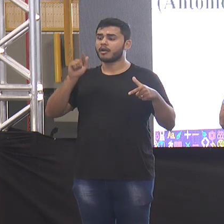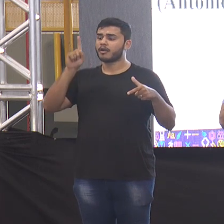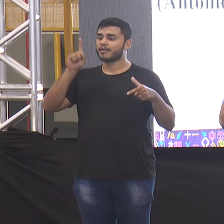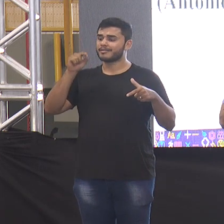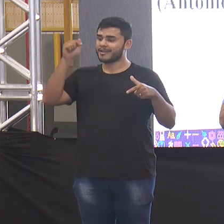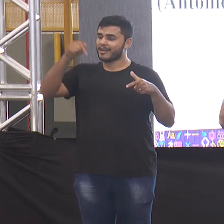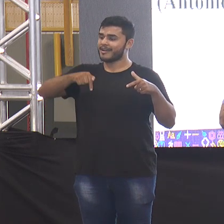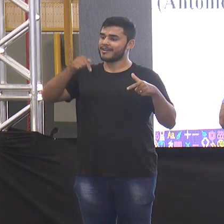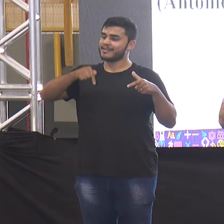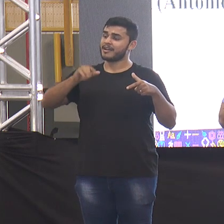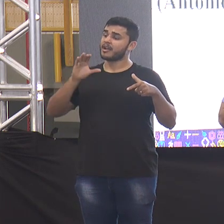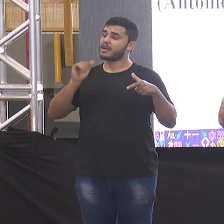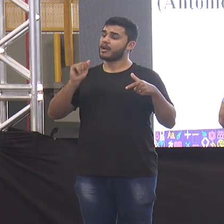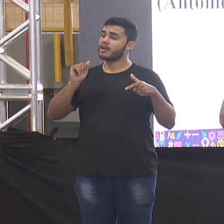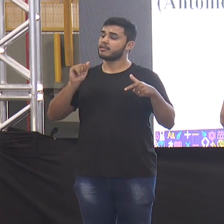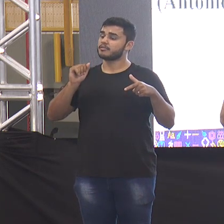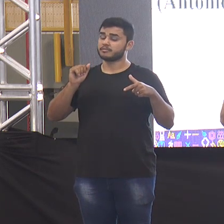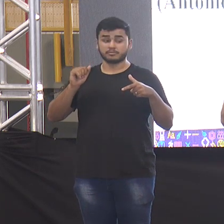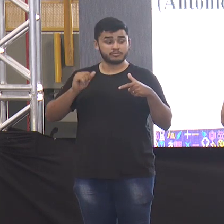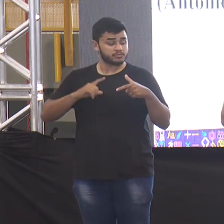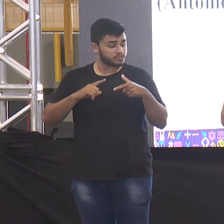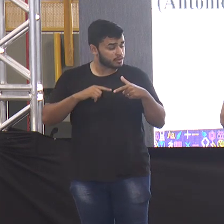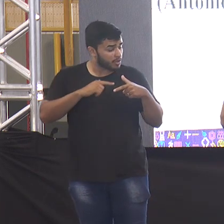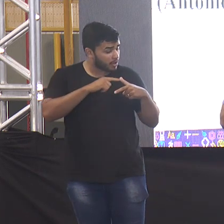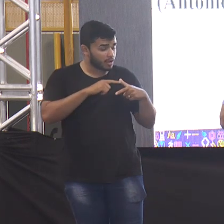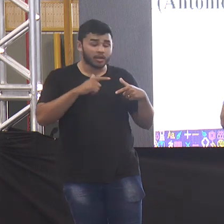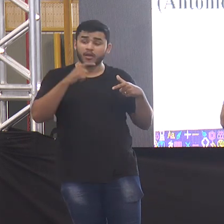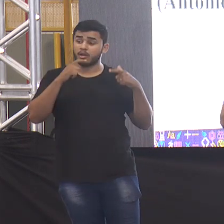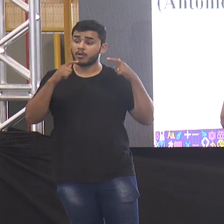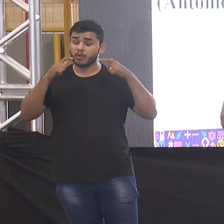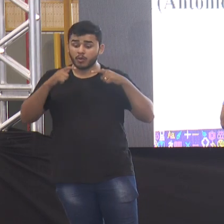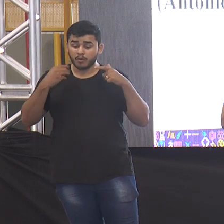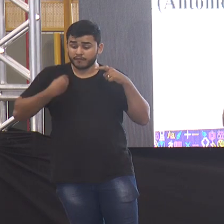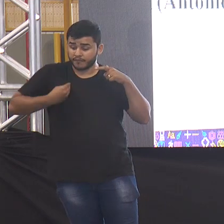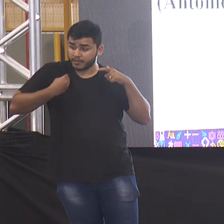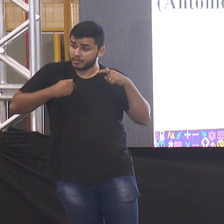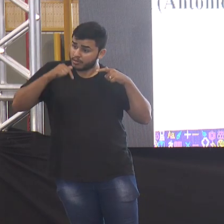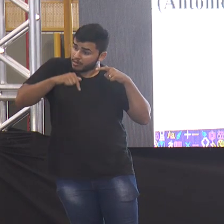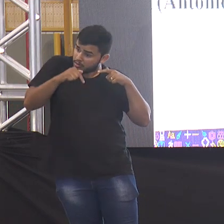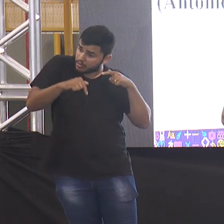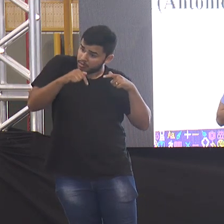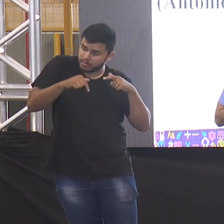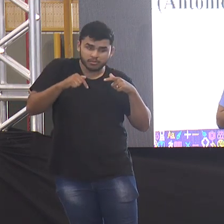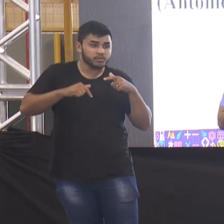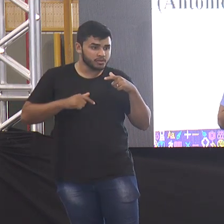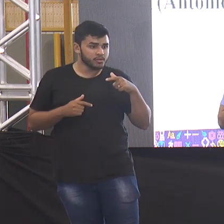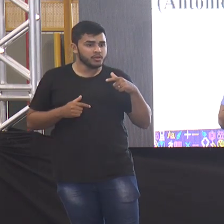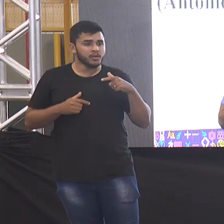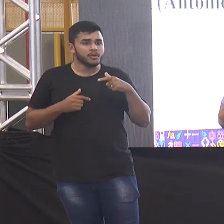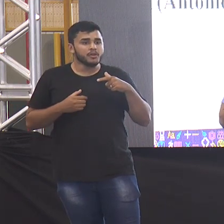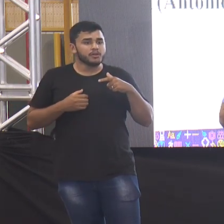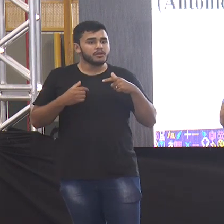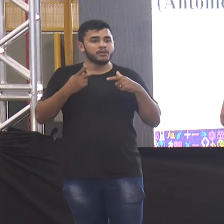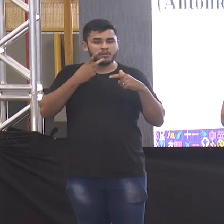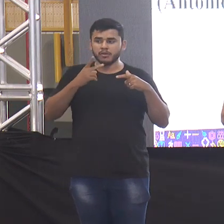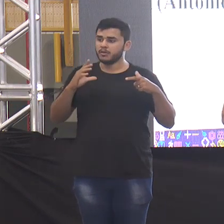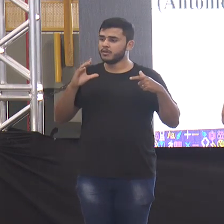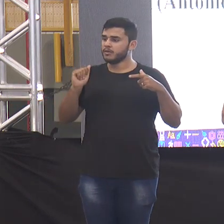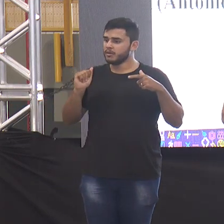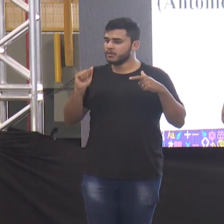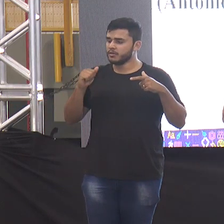Onde é o cá? O cá era onde o poeta se encontrava. O cá é perto de quem